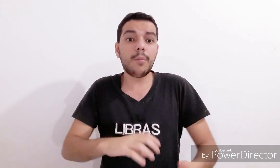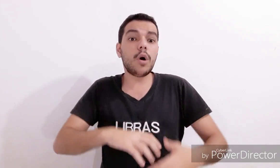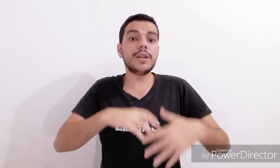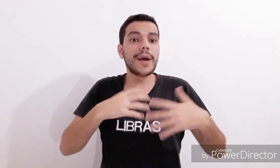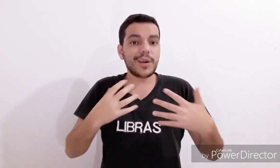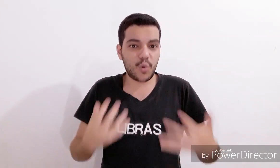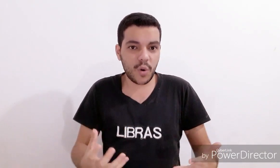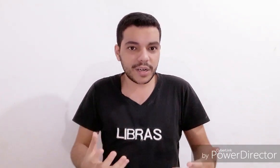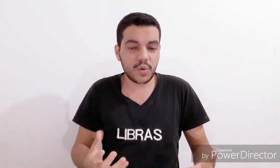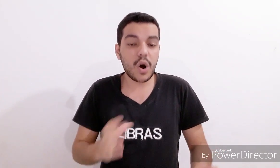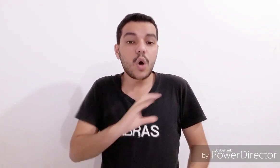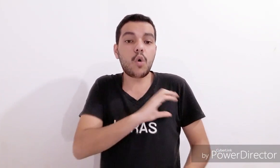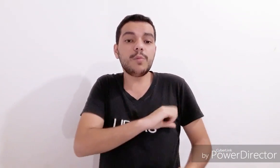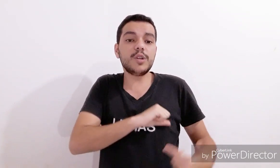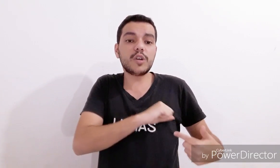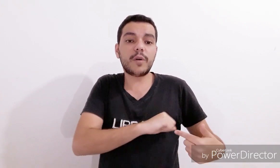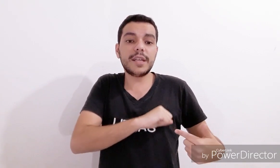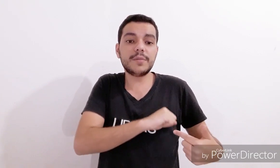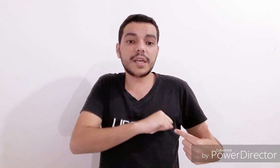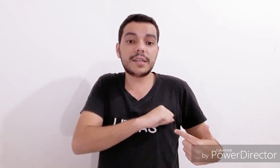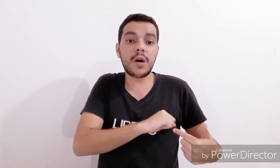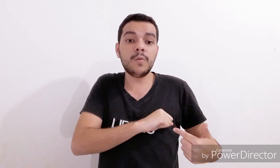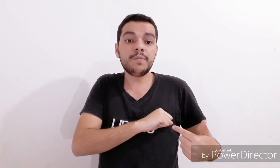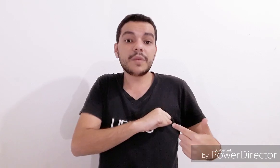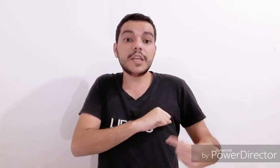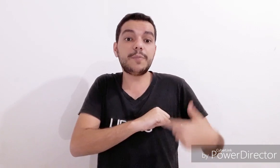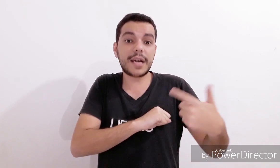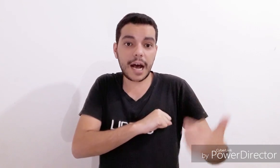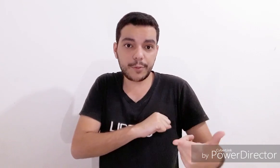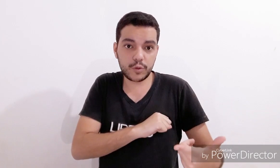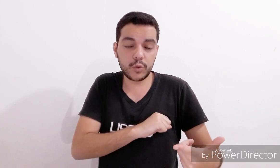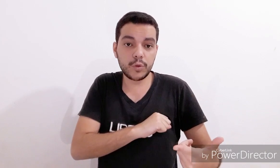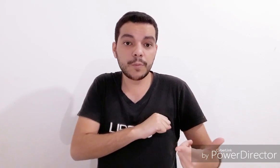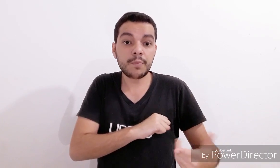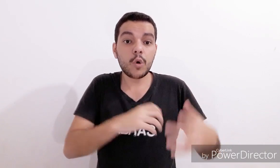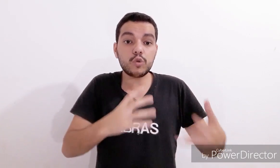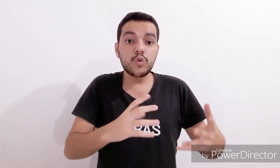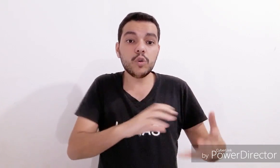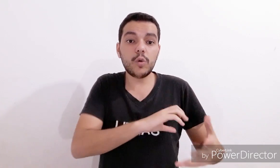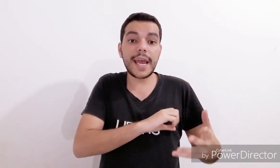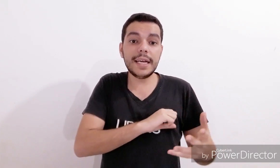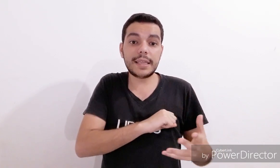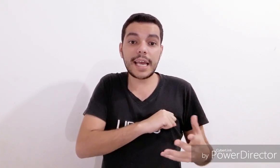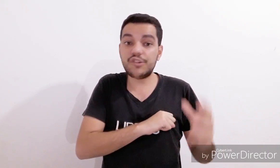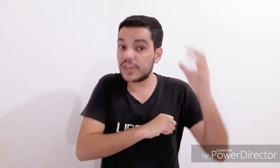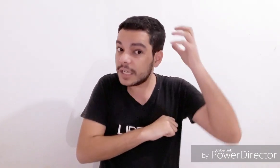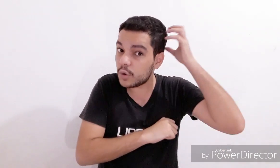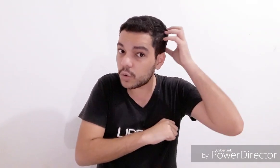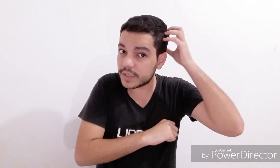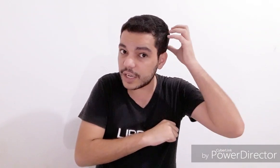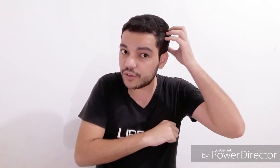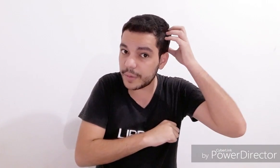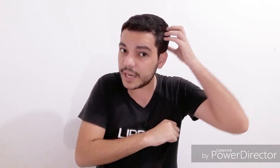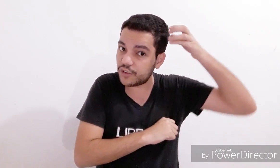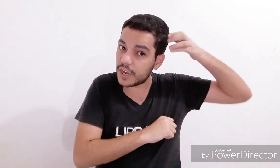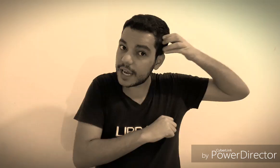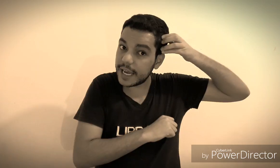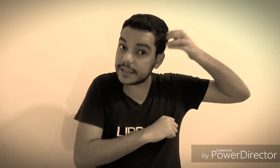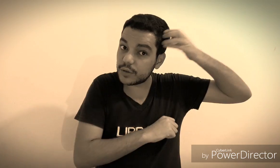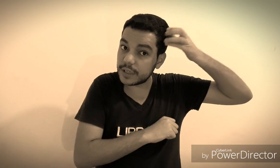Amor não é icônico. Como que nós podemos então explicar para o surdo? O surdo, ele entende inconscientemente, esse é o sinal